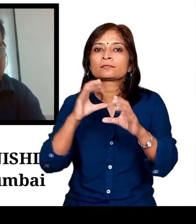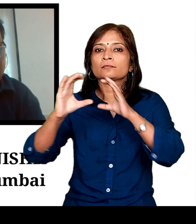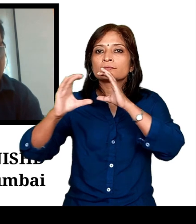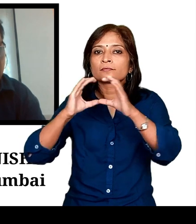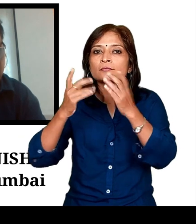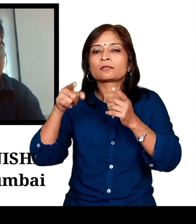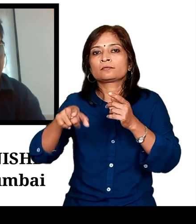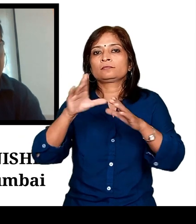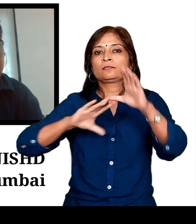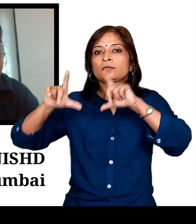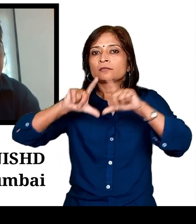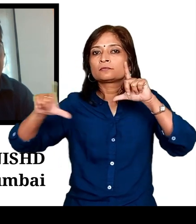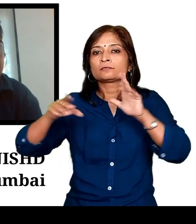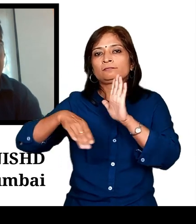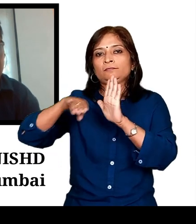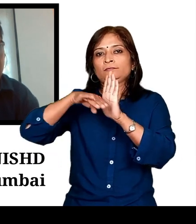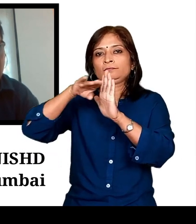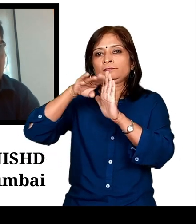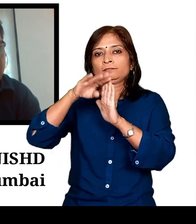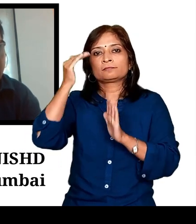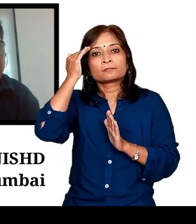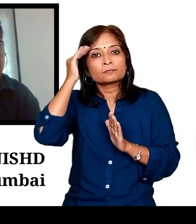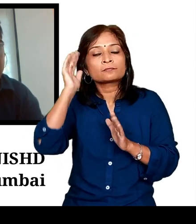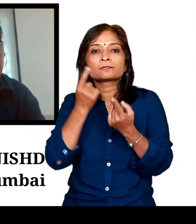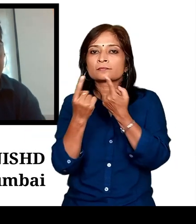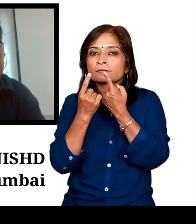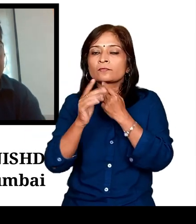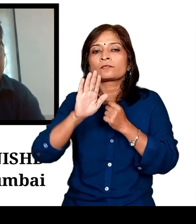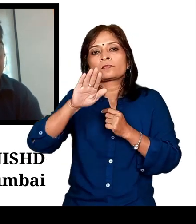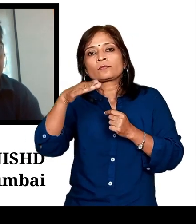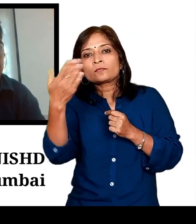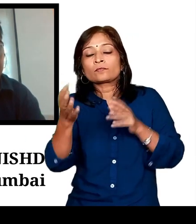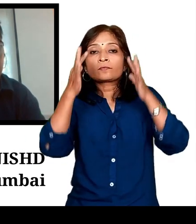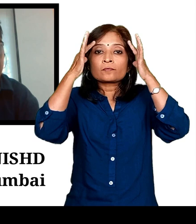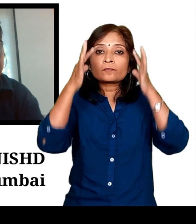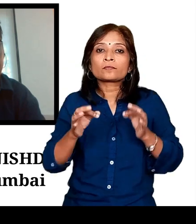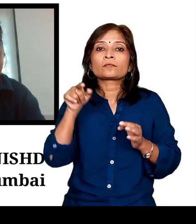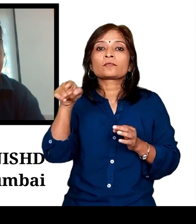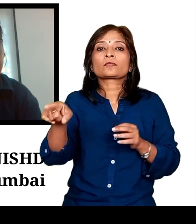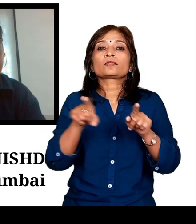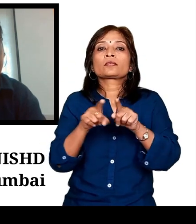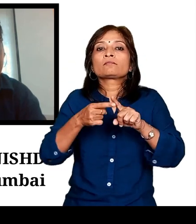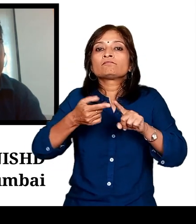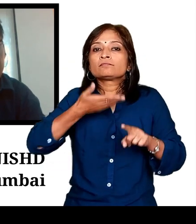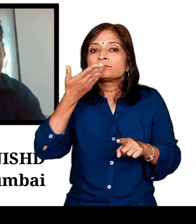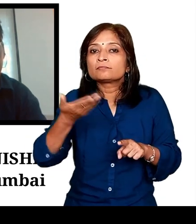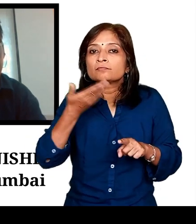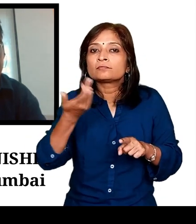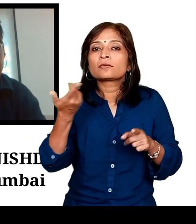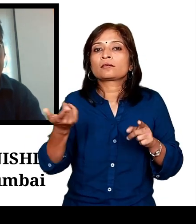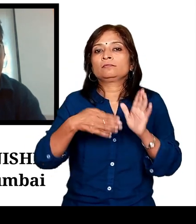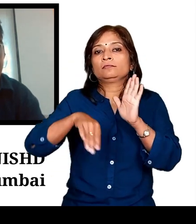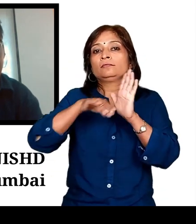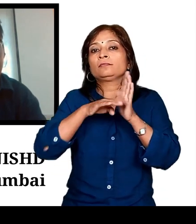और लैंग्वेज लेवल जानी जाती है, और उसके बाद में ये तय किया जाता है कि उसे थेरेपी किस हद